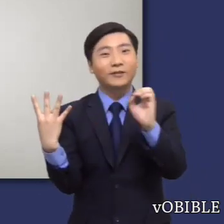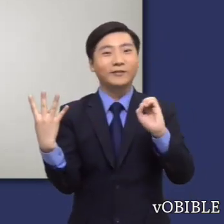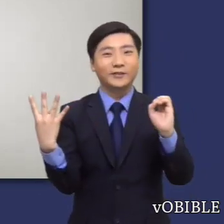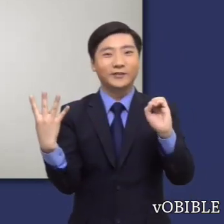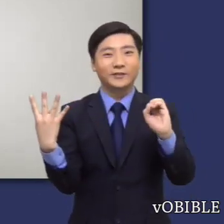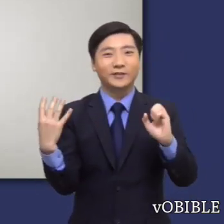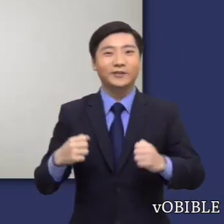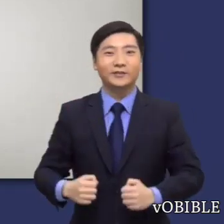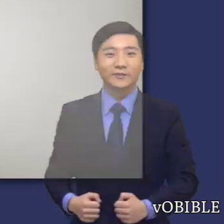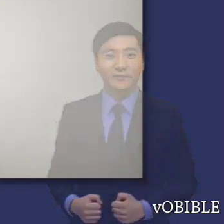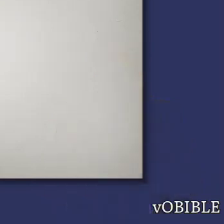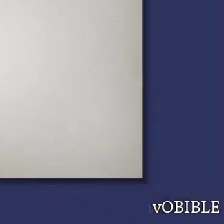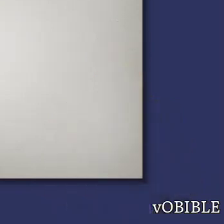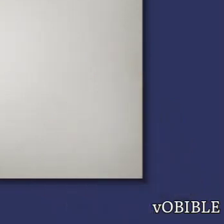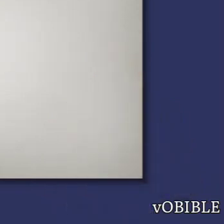加福音。